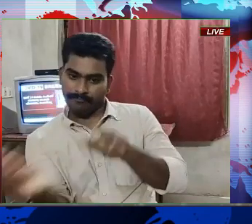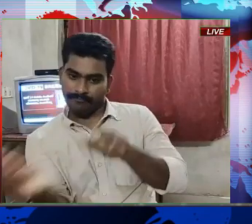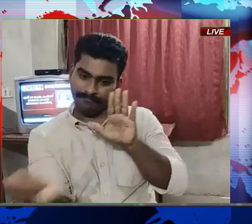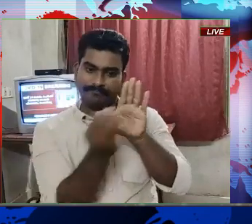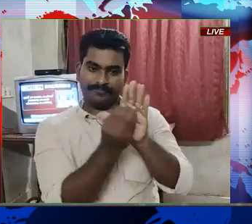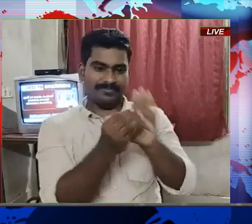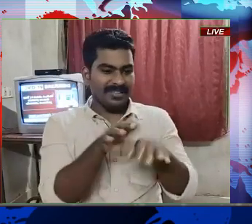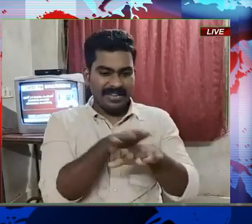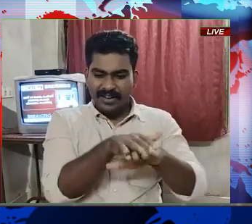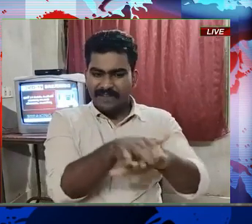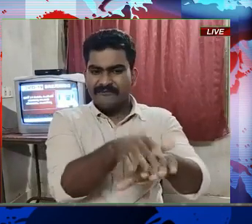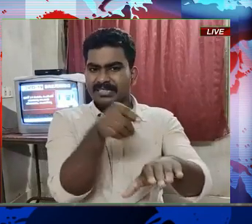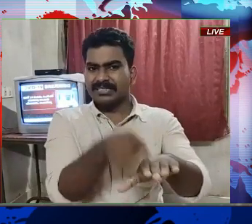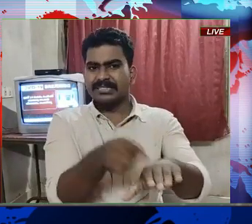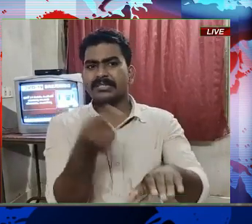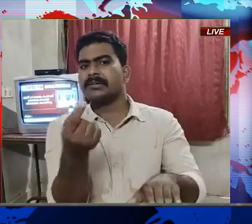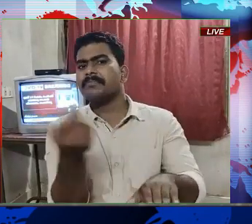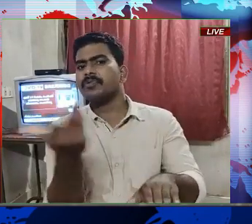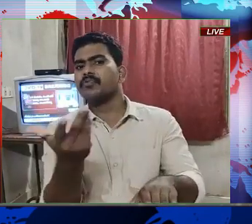ഹാർബറിലെ ലേല നടപടികൾ